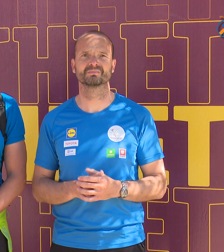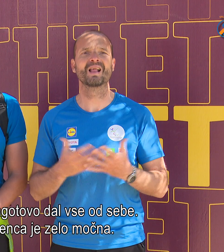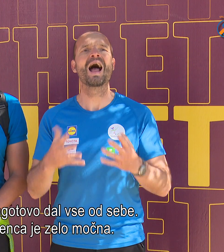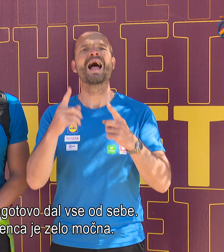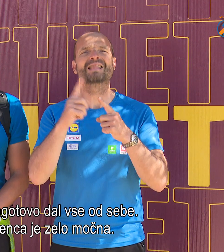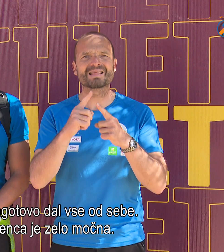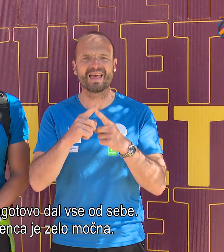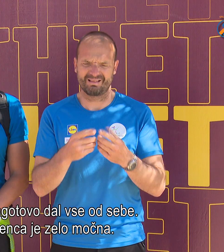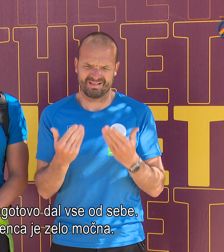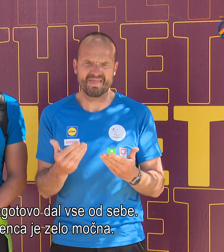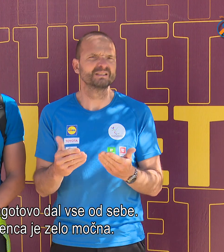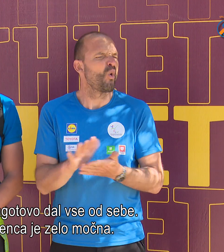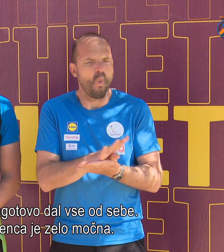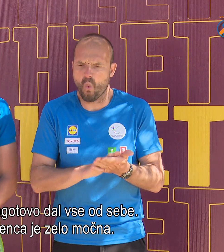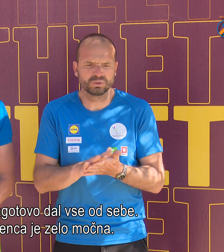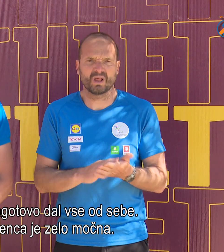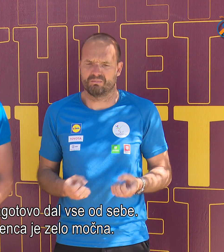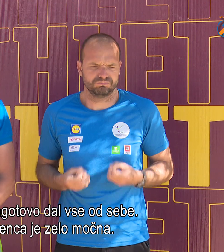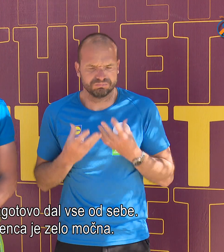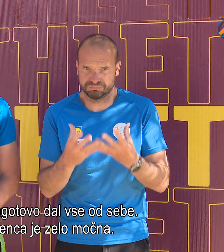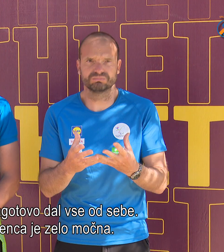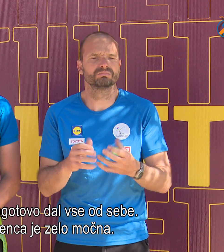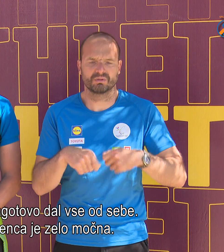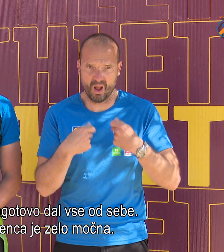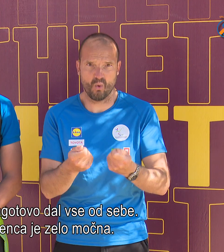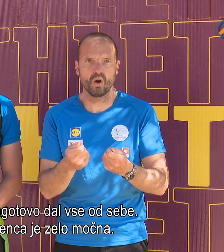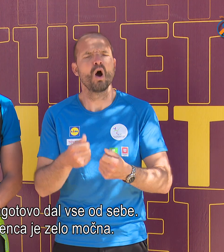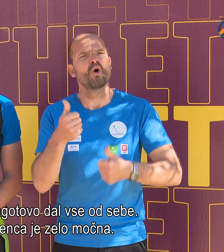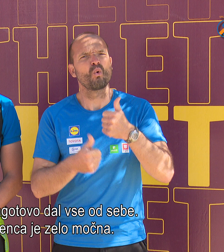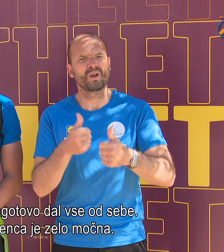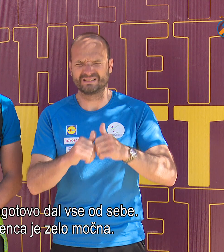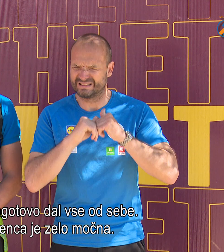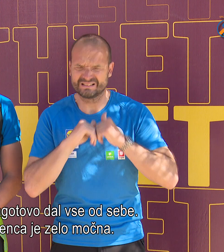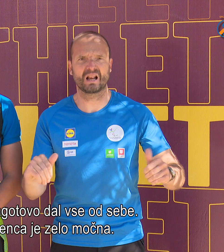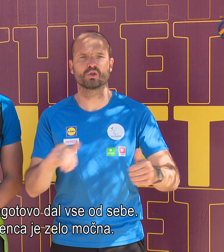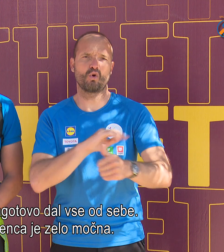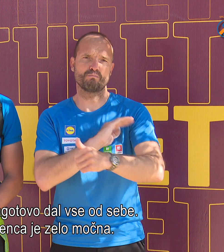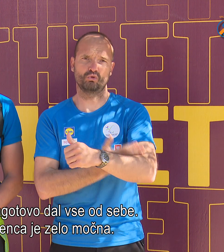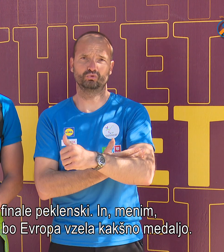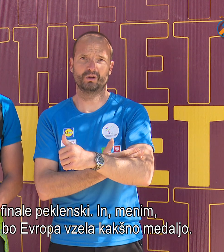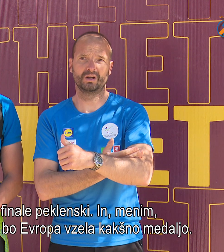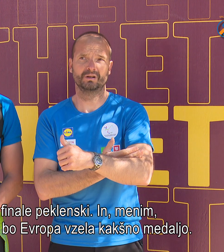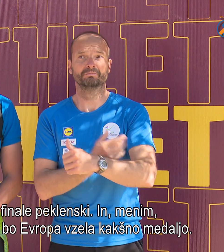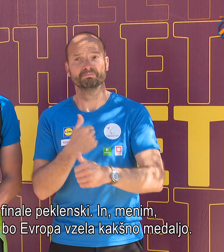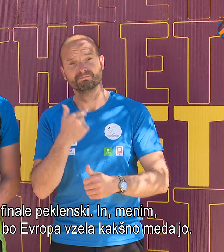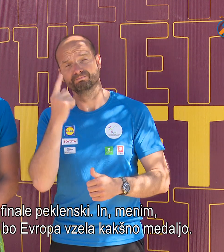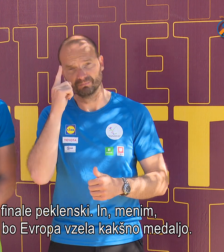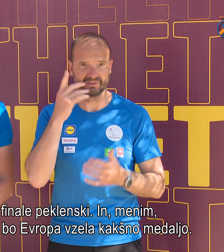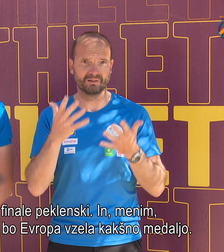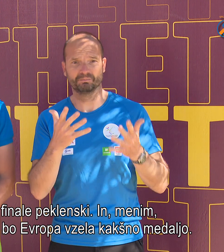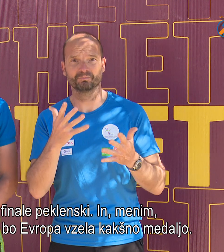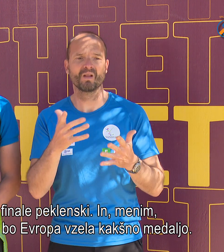Tadej je zagotovo dal vse od sebe, konkurenca je močna. Menim, da bo